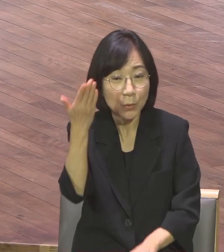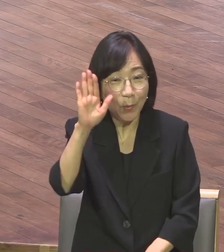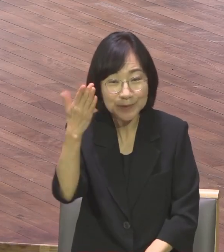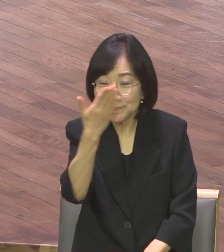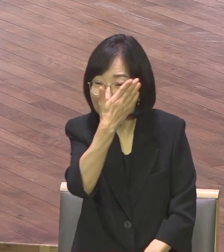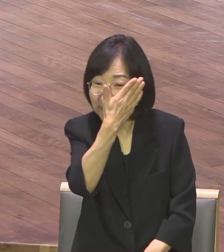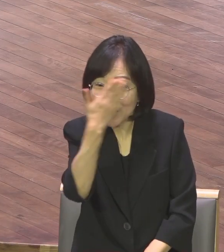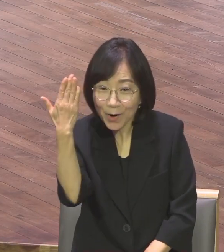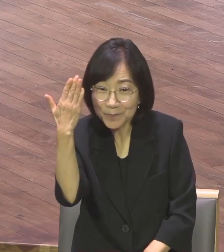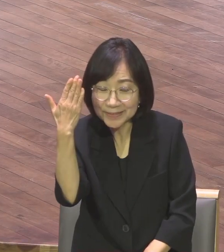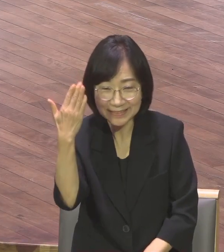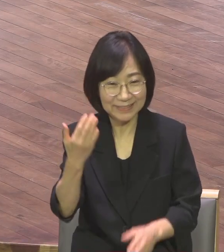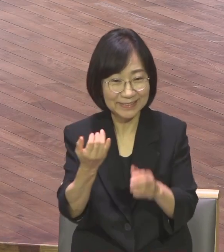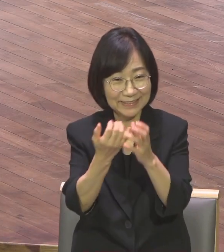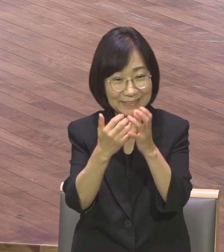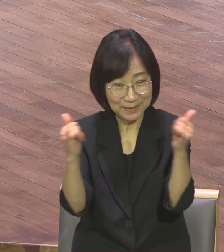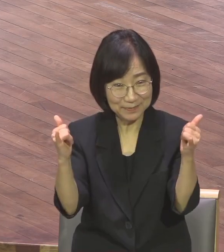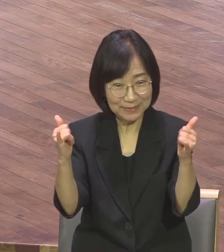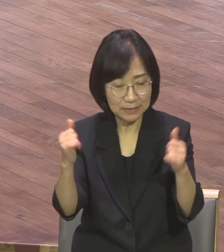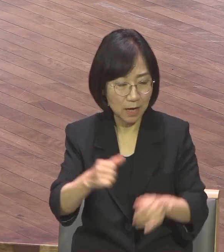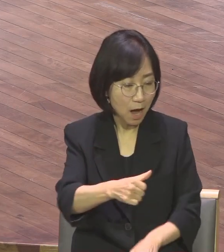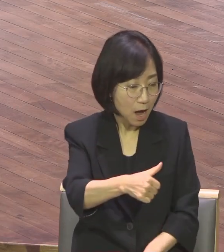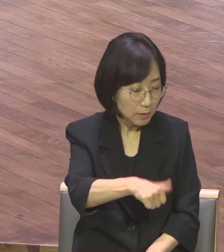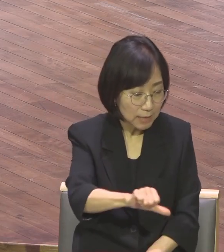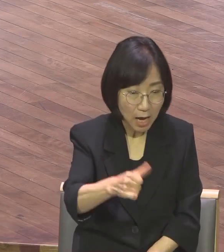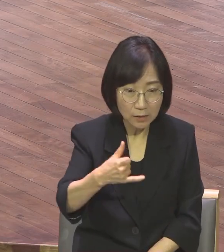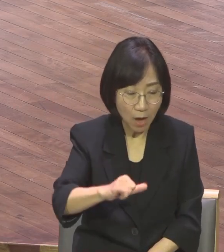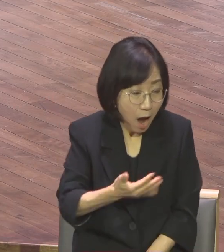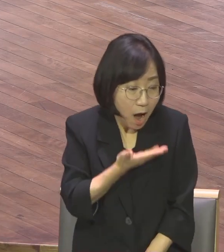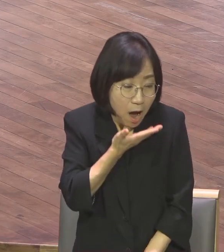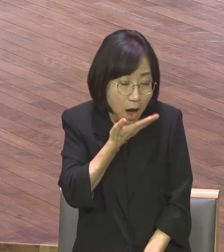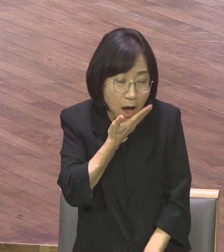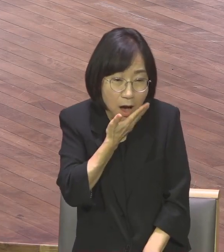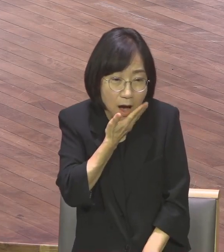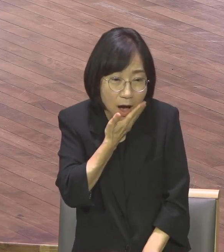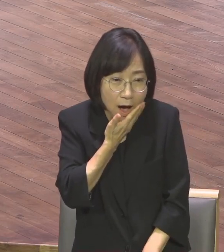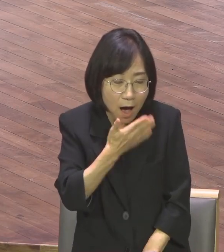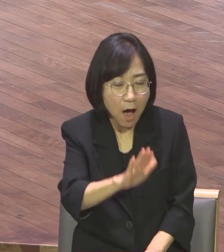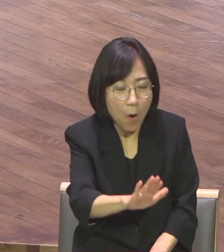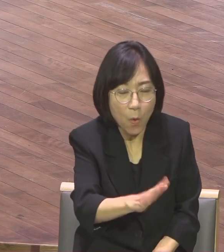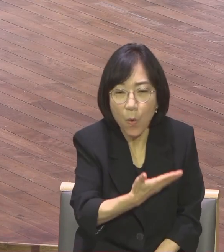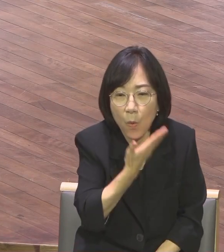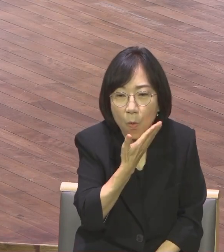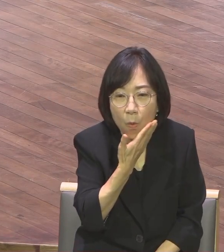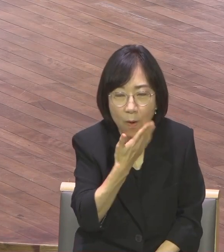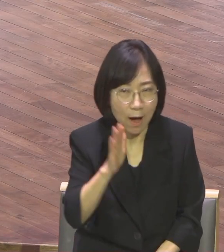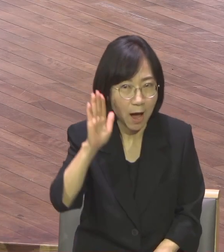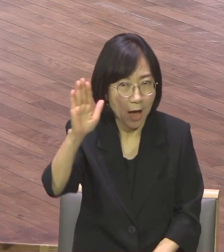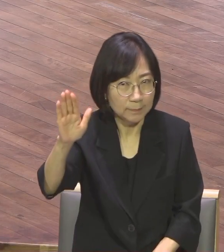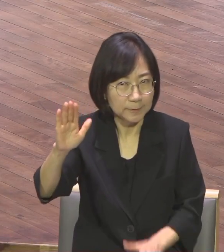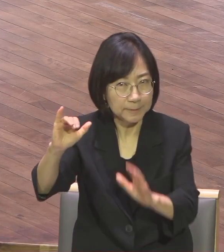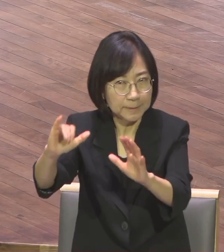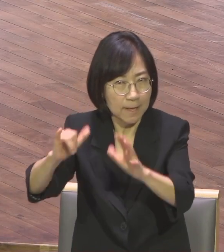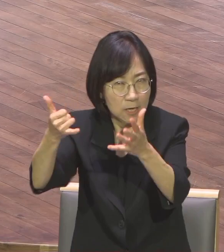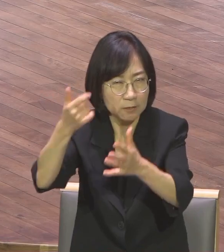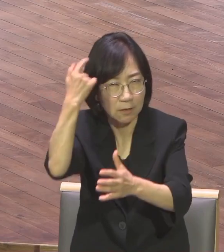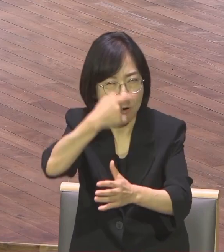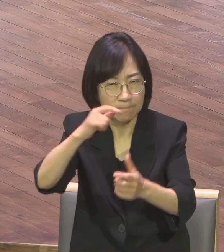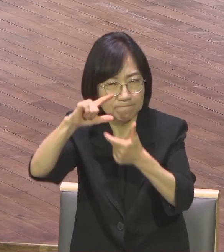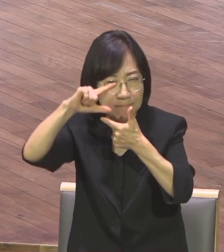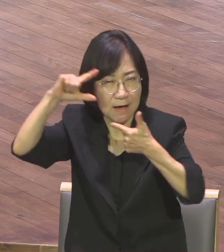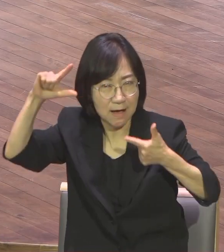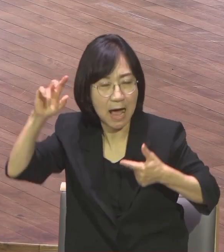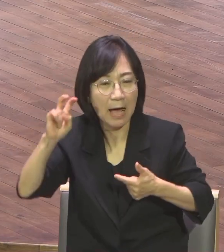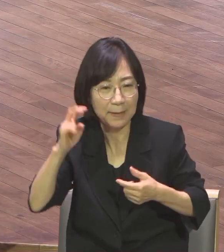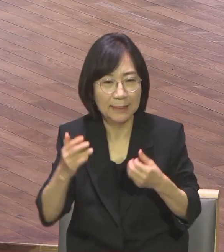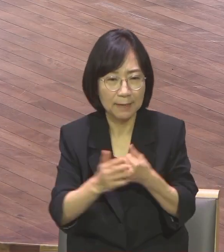부부들은 자식이 우상이지요. 자식이 내 자식이 막 세계적인 인물 될 것 같도록 착각을 하지요. 아,